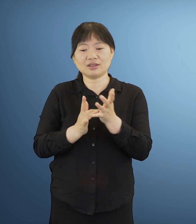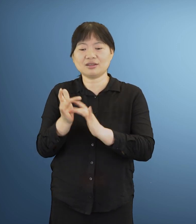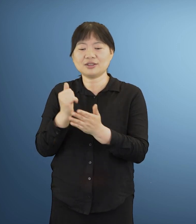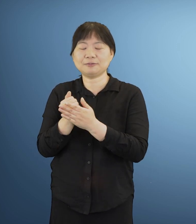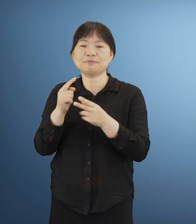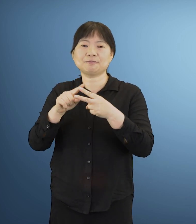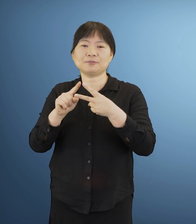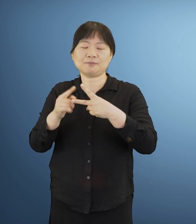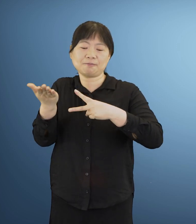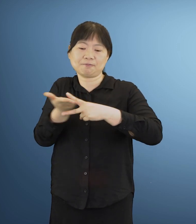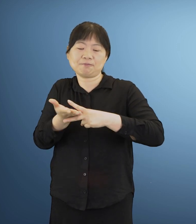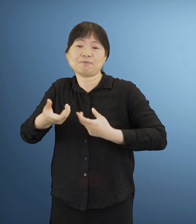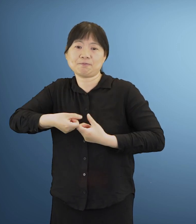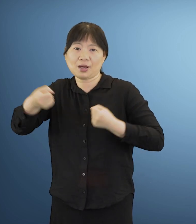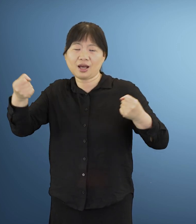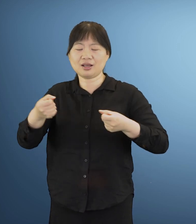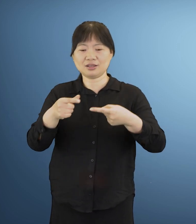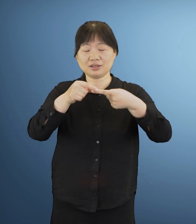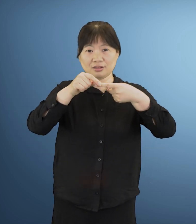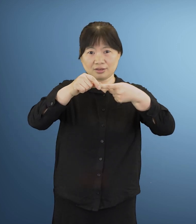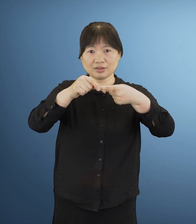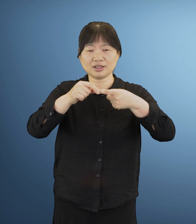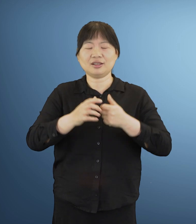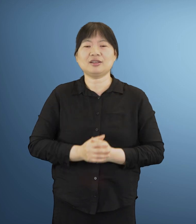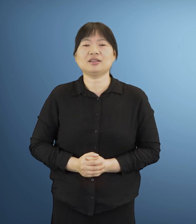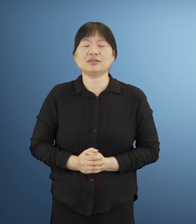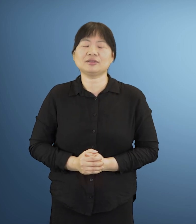했어요. 두 구분을. 첫째는